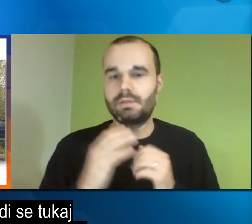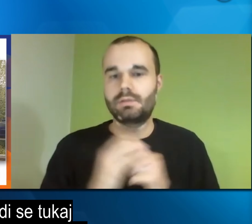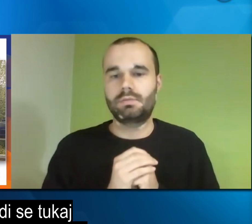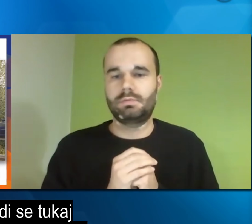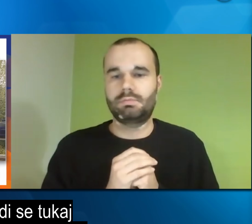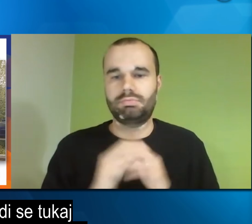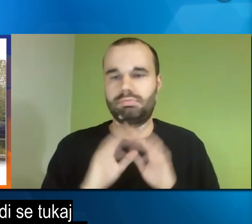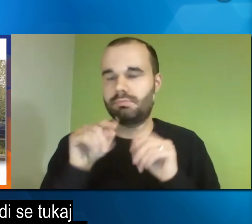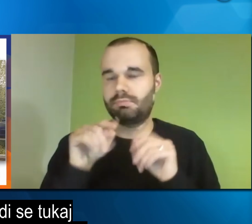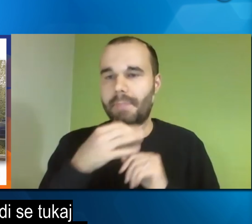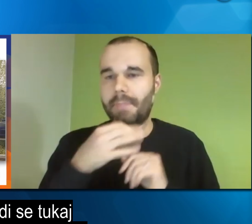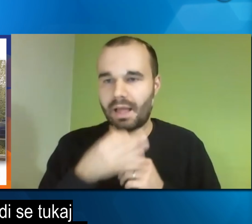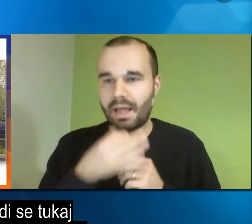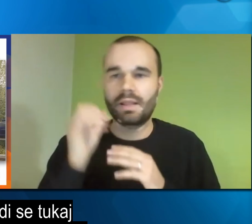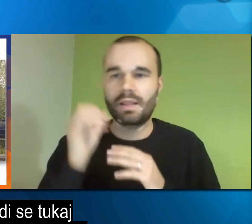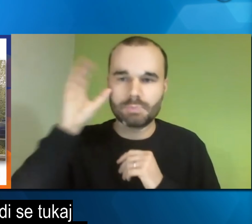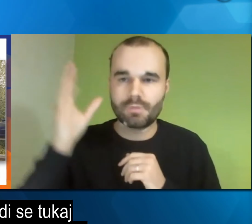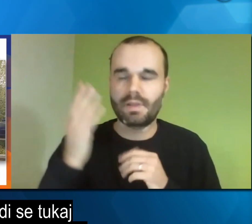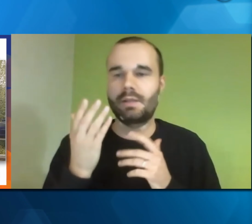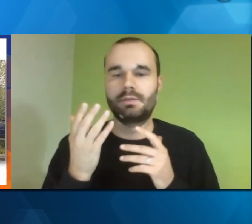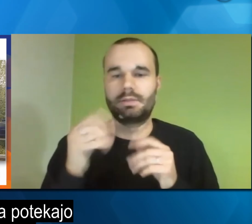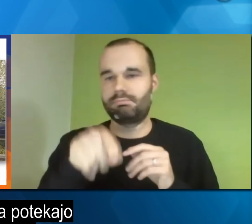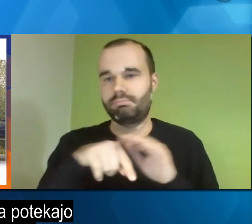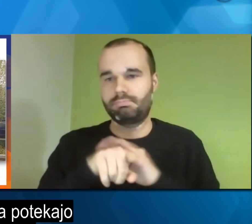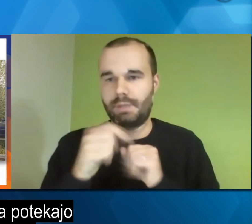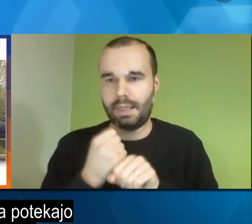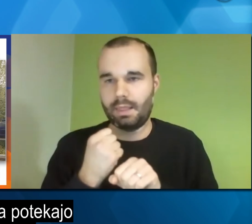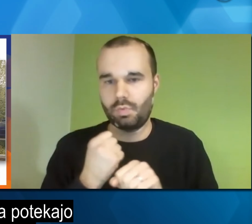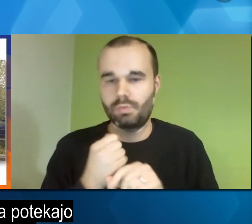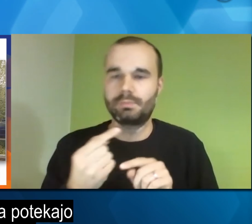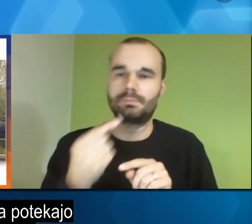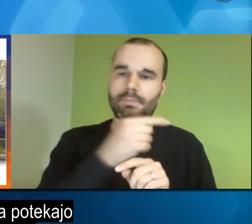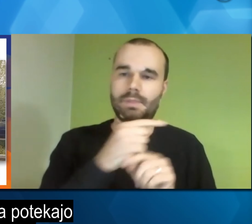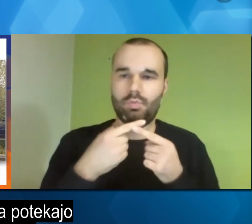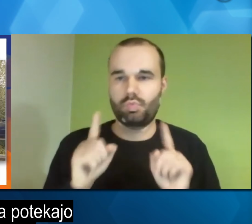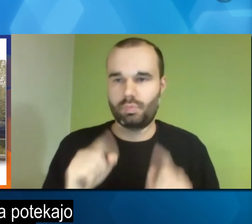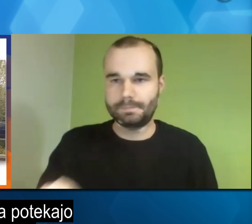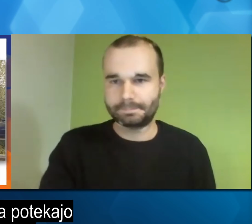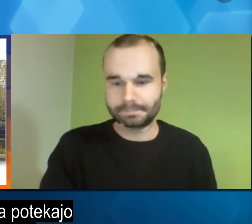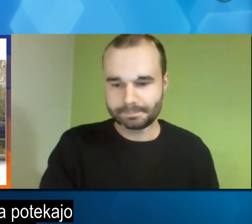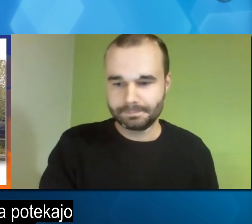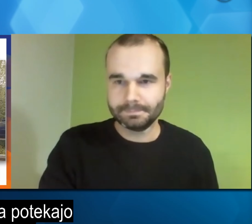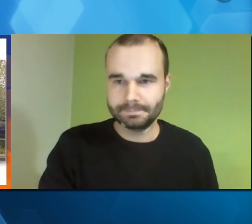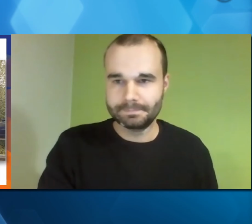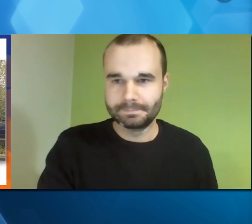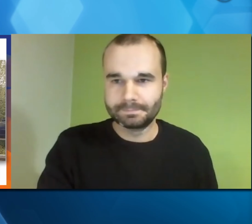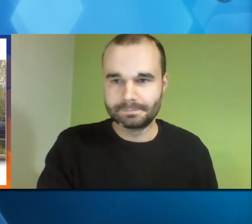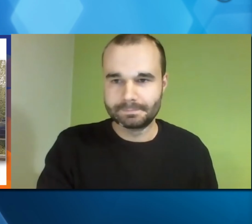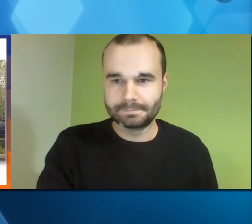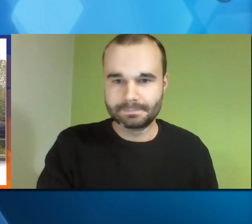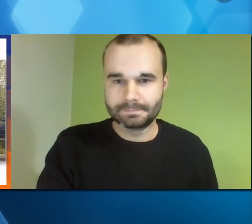različni invalidi se tukaj zbirajo, tudi predavanja in izobraževanja potekajo v tej zgradbi.